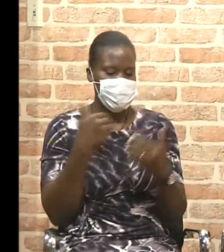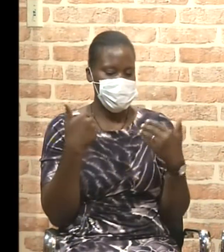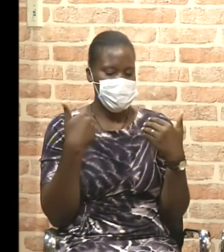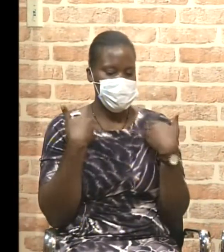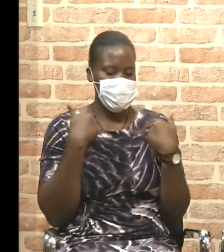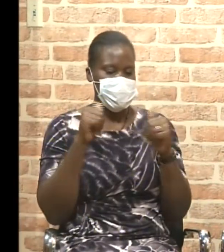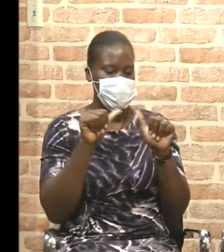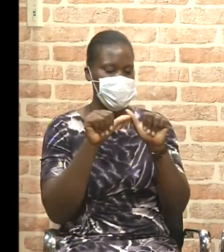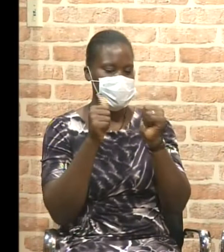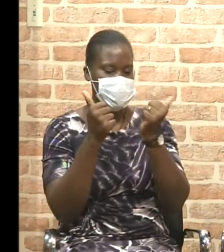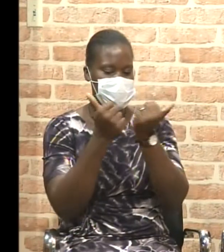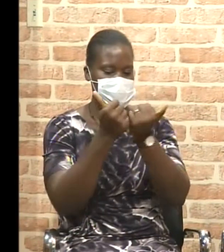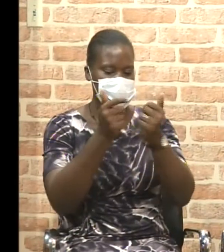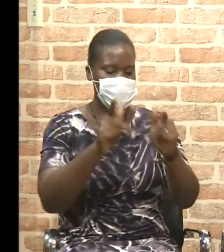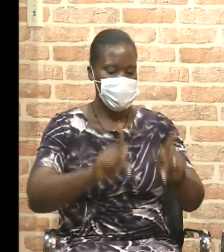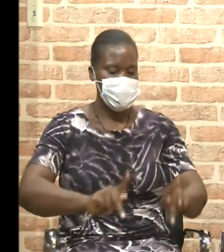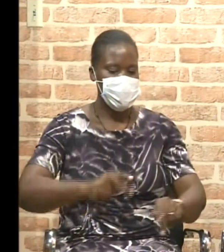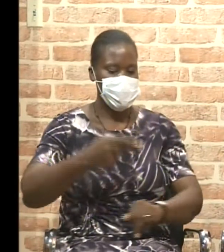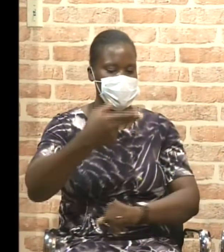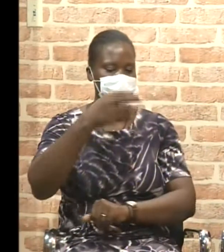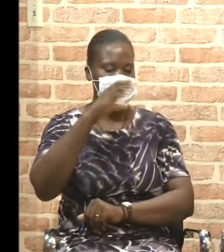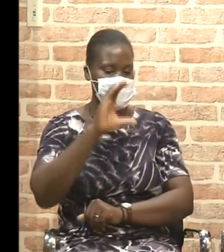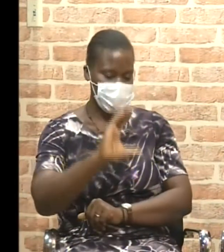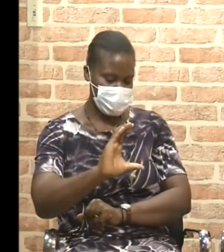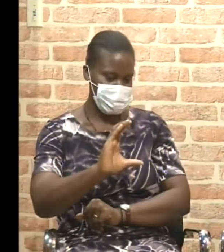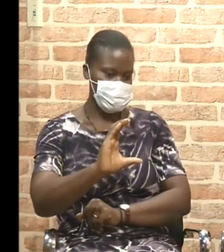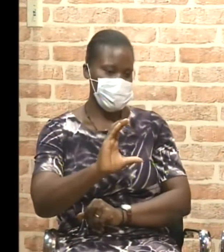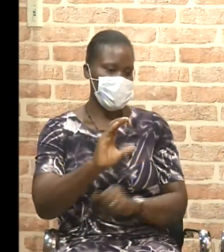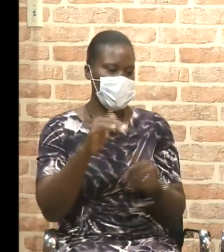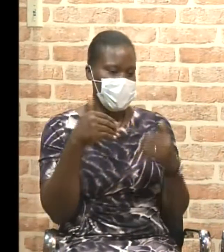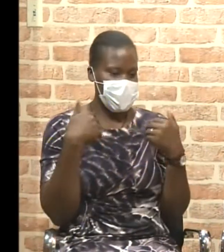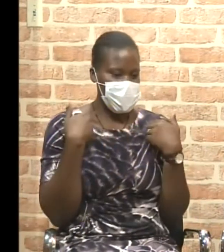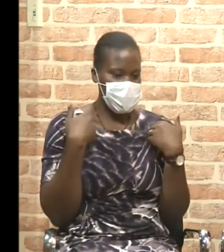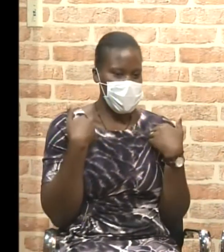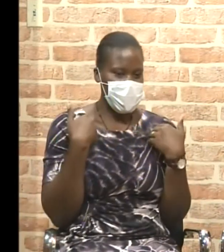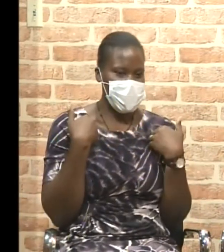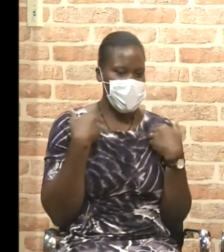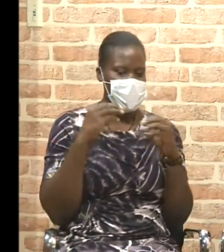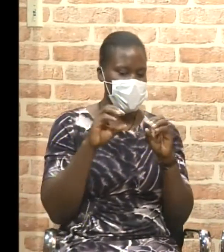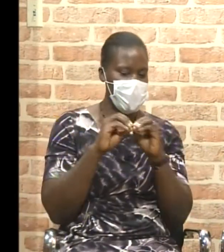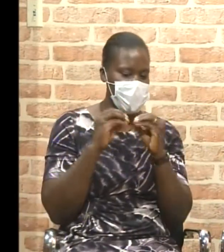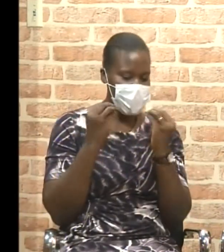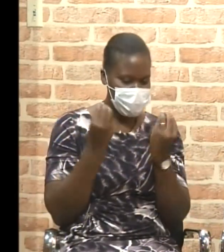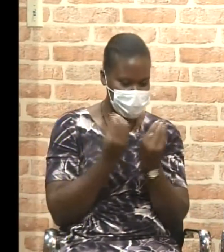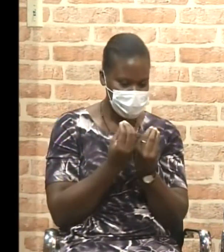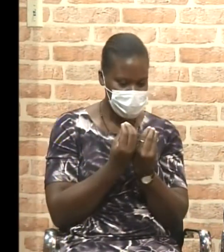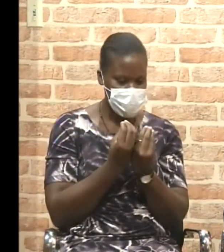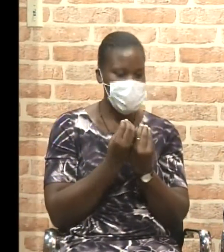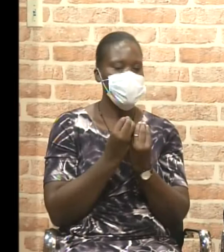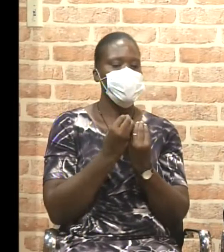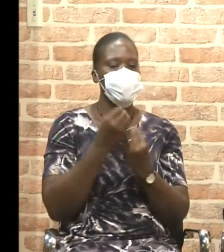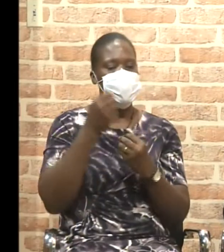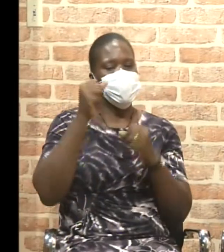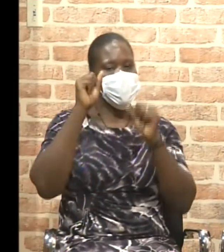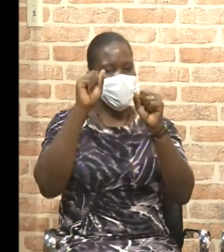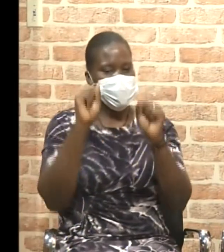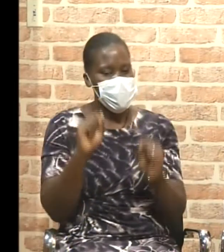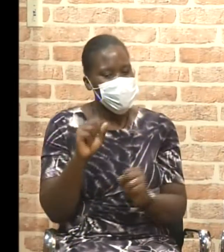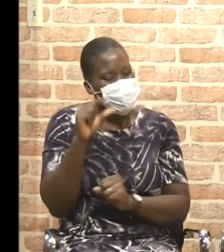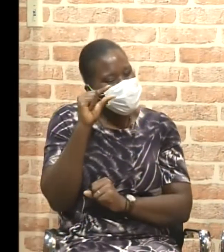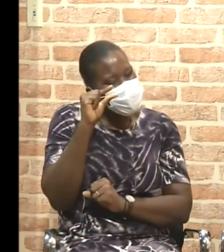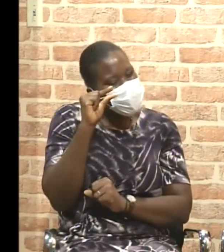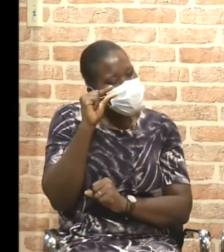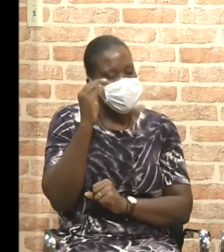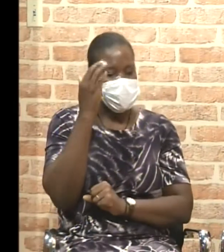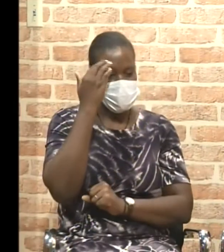handicapé yo, et puis de monde qui handicapé tout qui pas justement gagne strictement d'organisation pour capable gagner un minimum, parce que nous